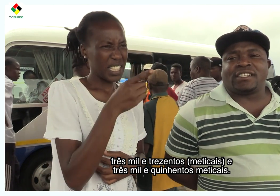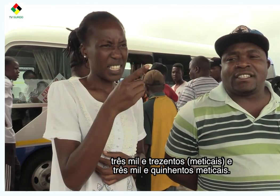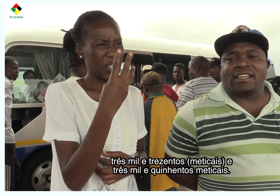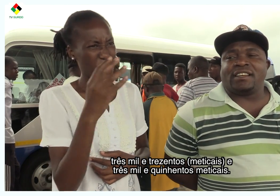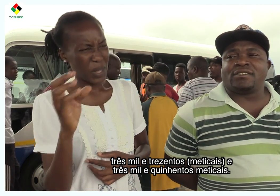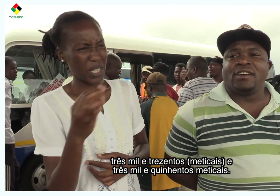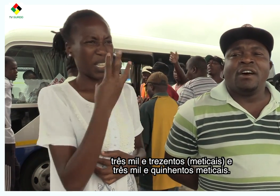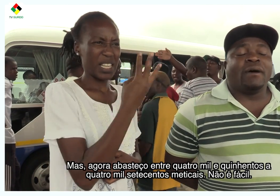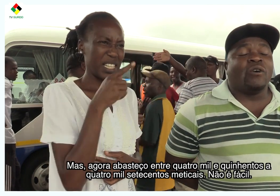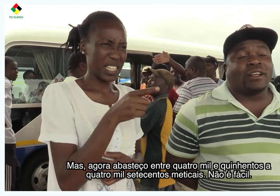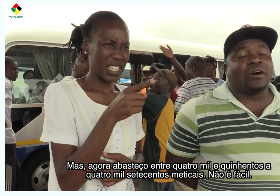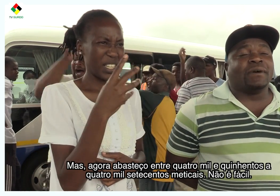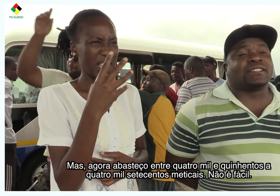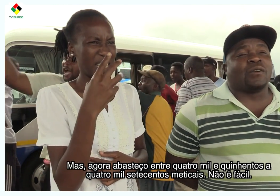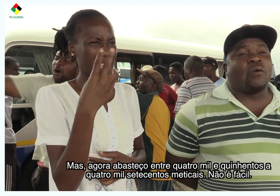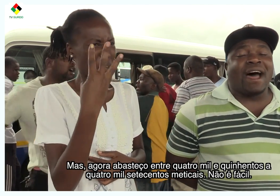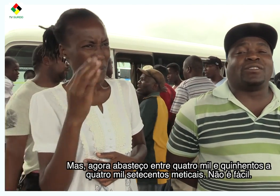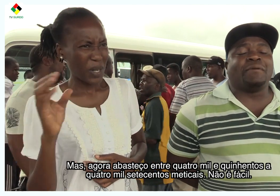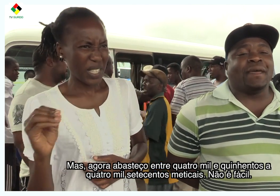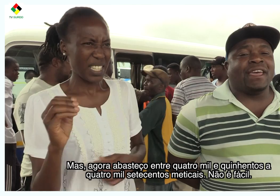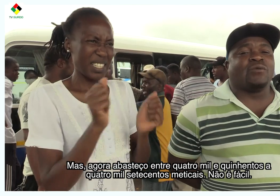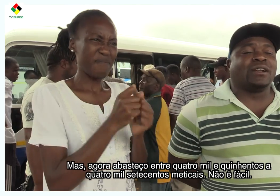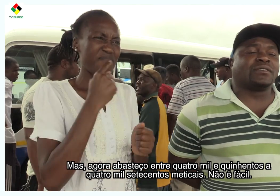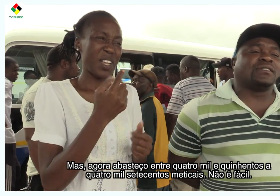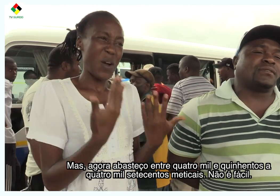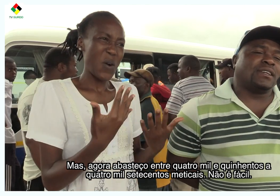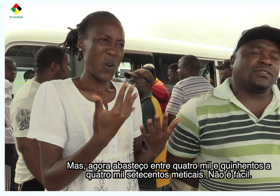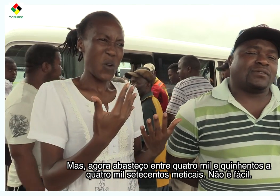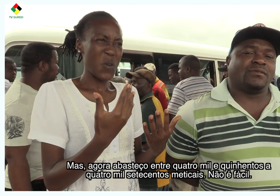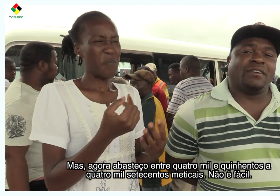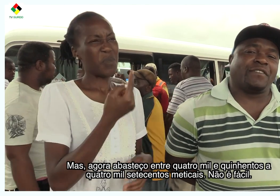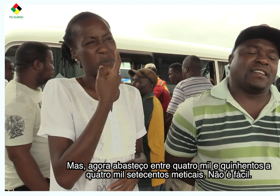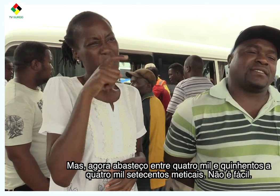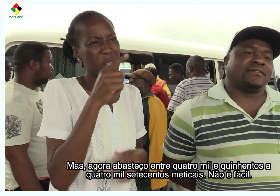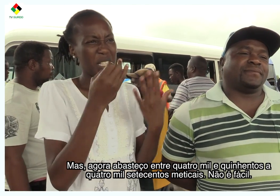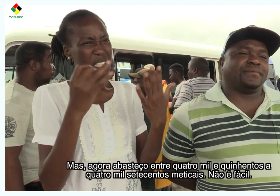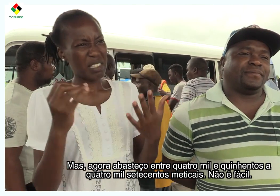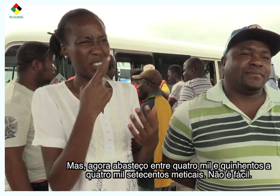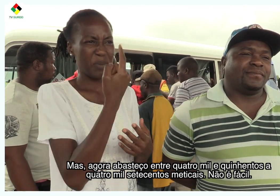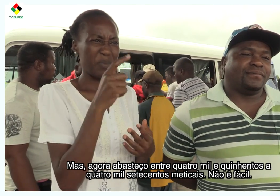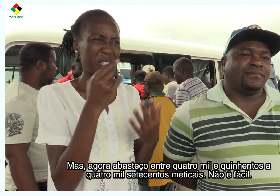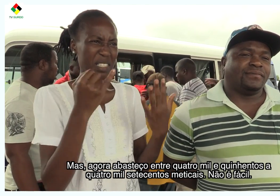3,3, mas agora estou a bastecer 4,5, 4,7. Não é fácil.